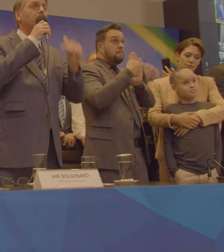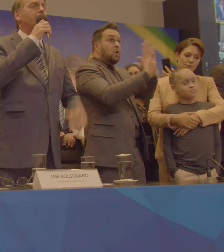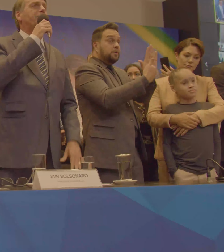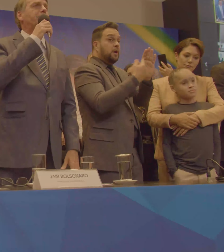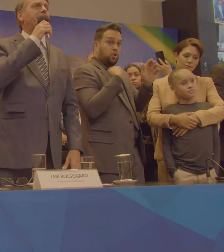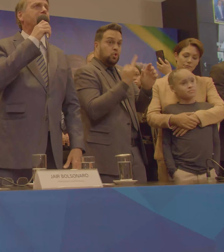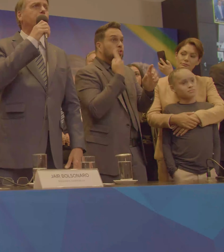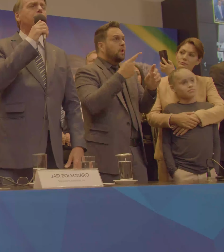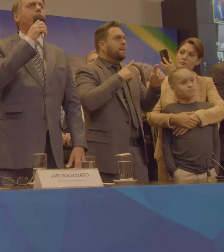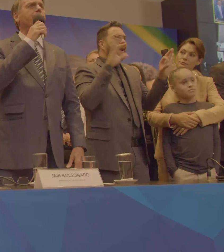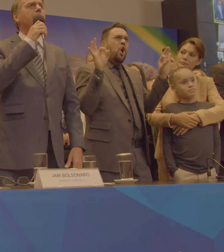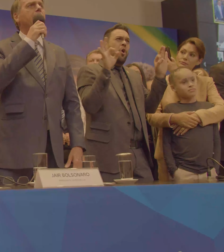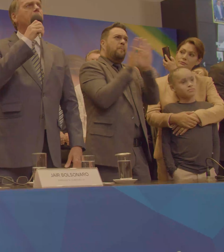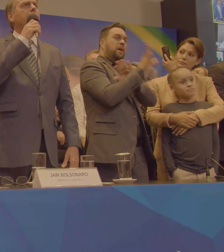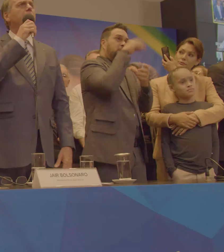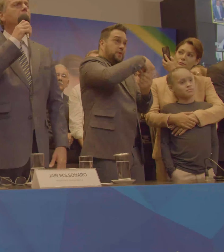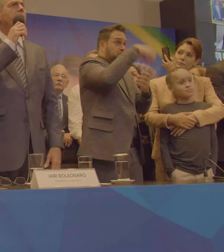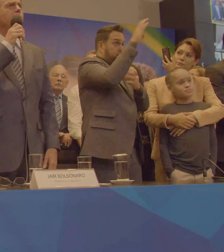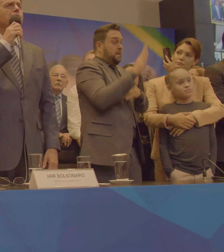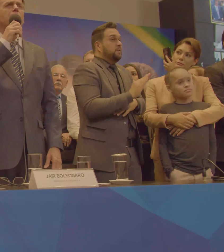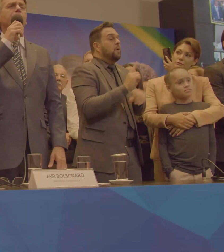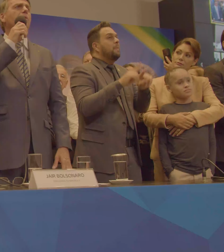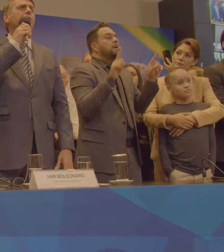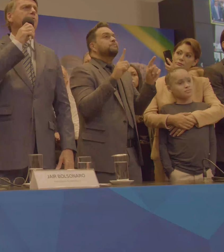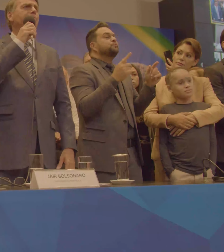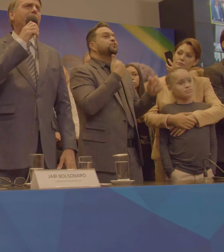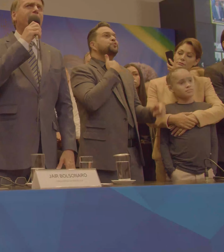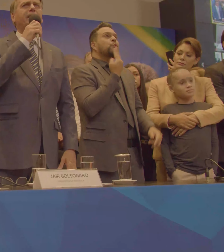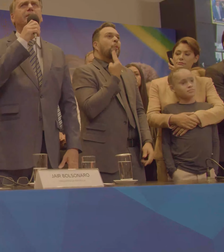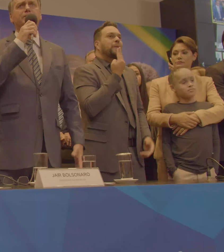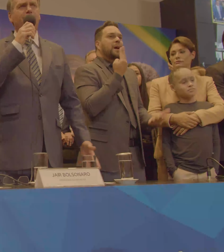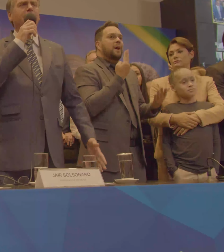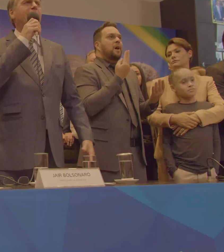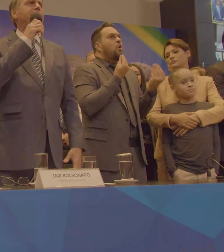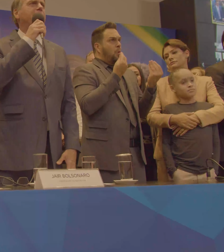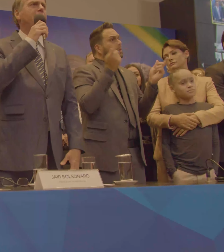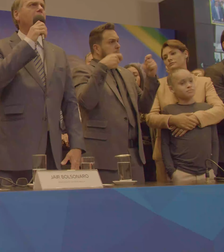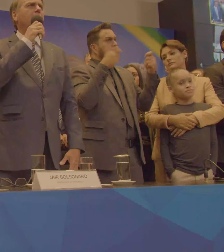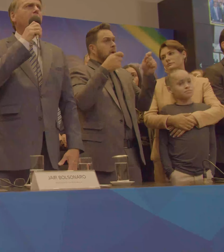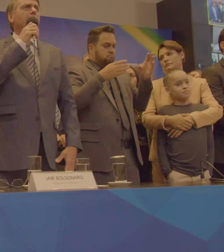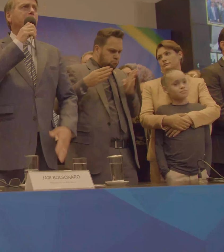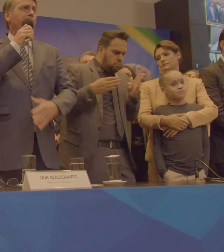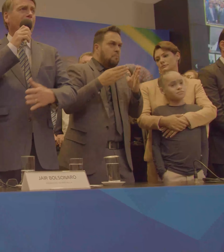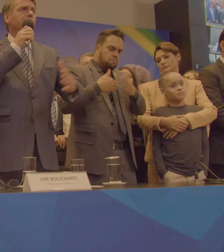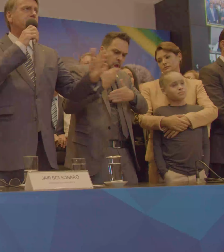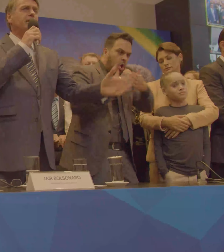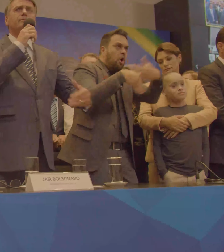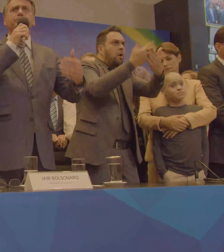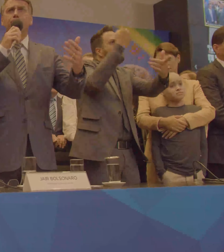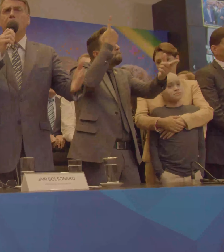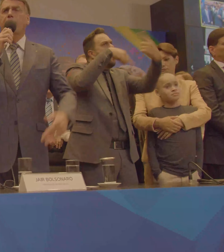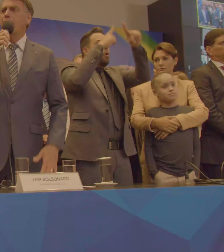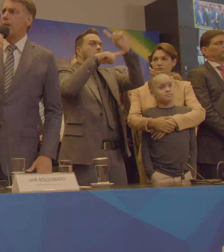temos tudo no nosso país, tudo. E não temos como não irmos para frente, de verdade. Esperamos,